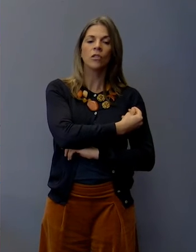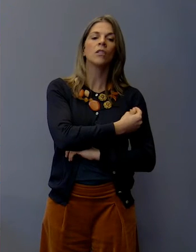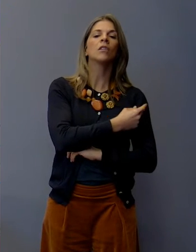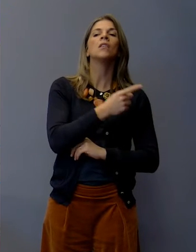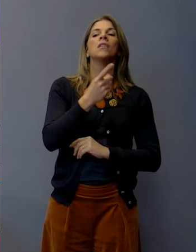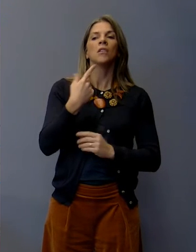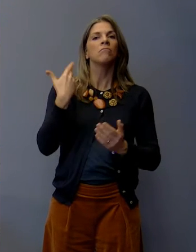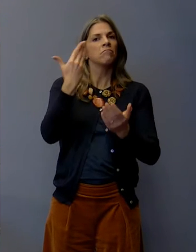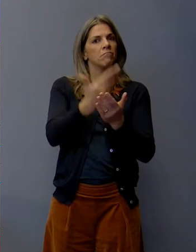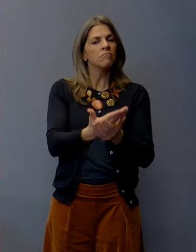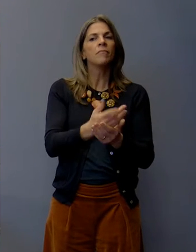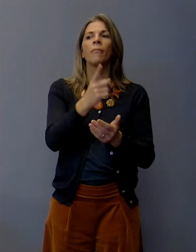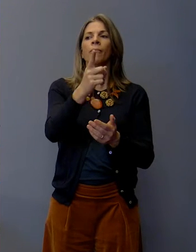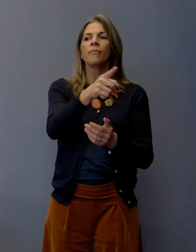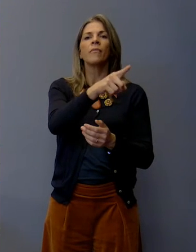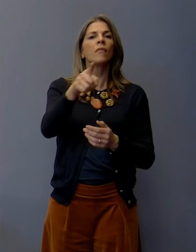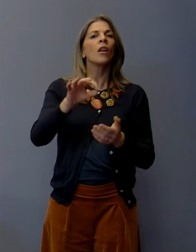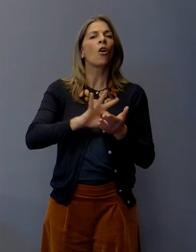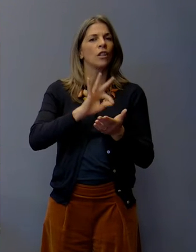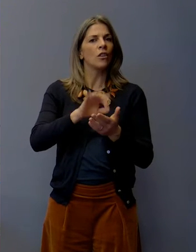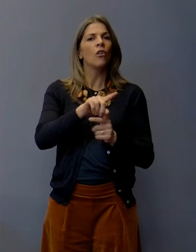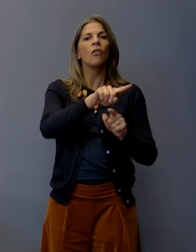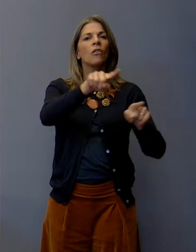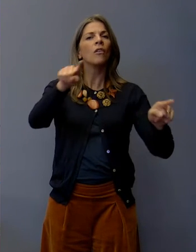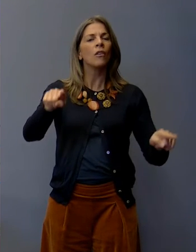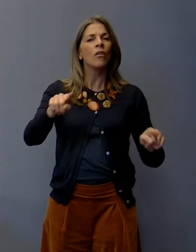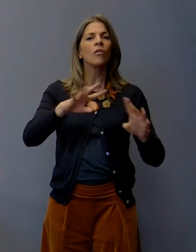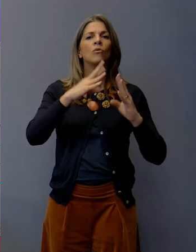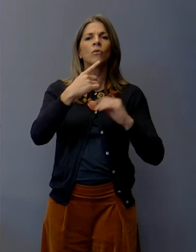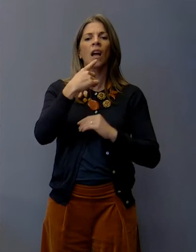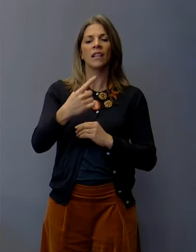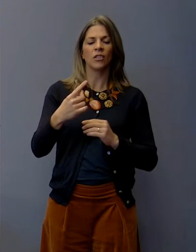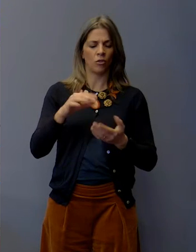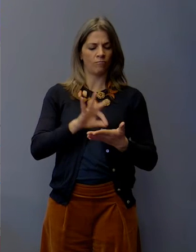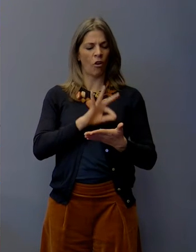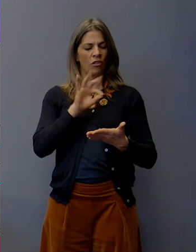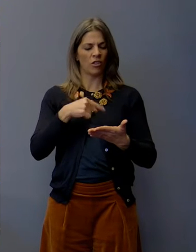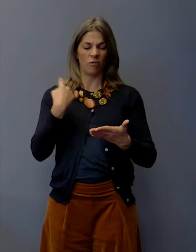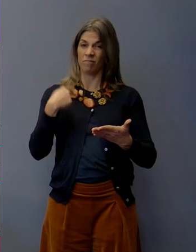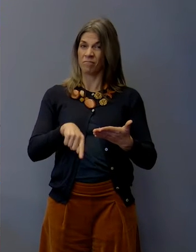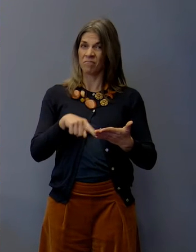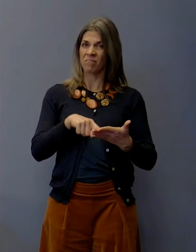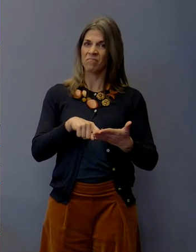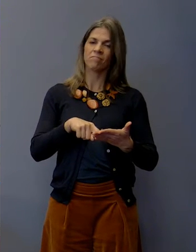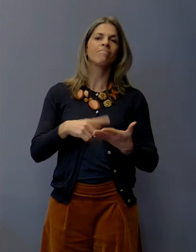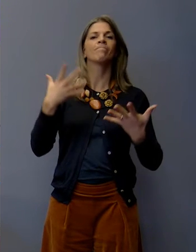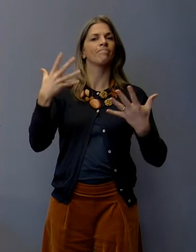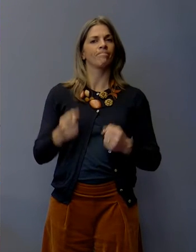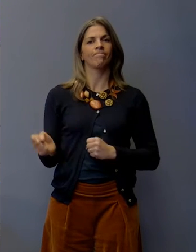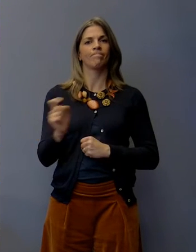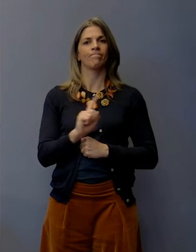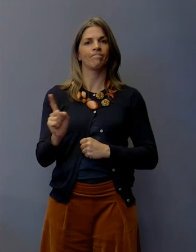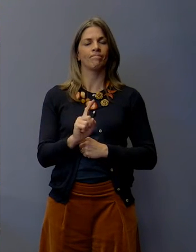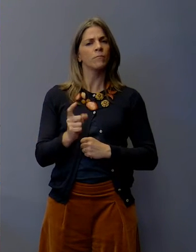sia l'ordine del giorno che chiedeva la possibilità di